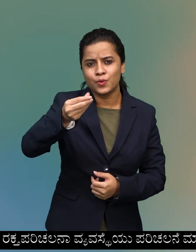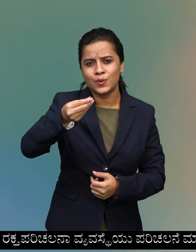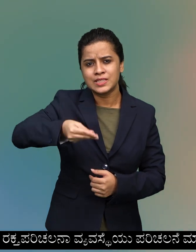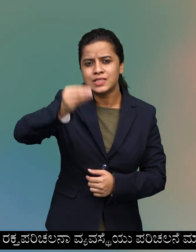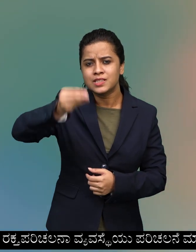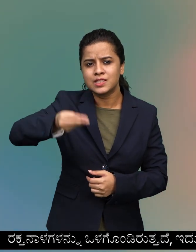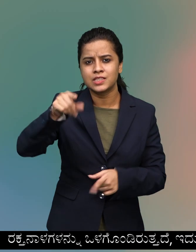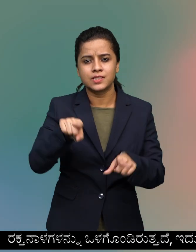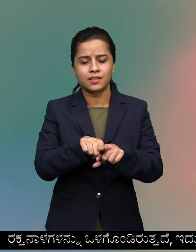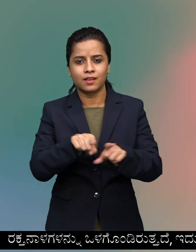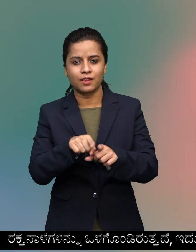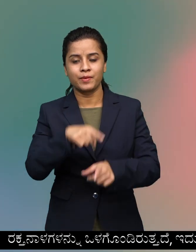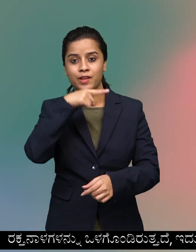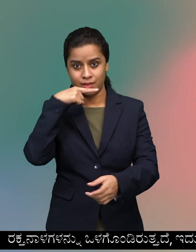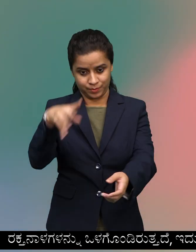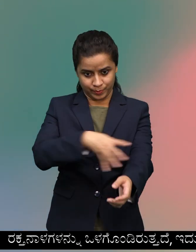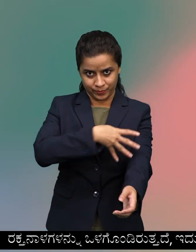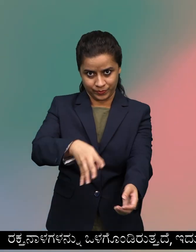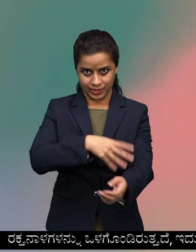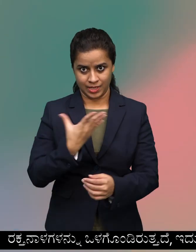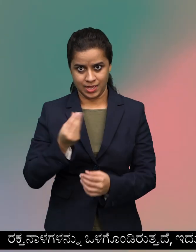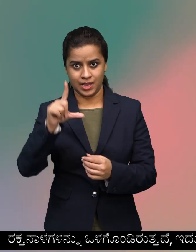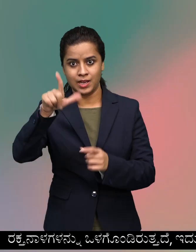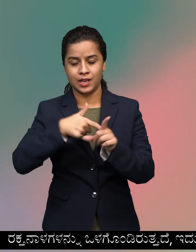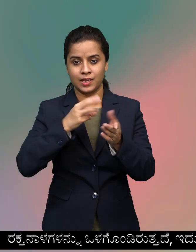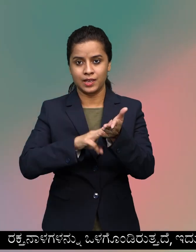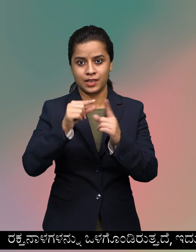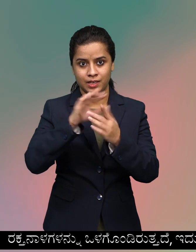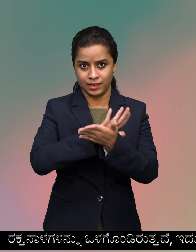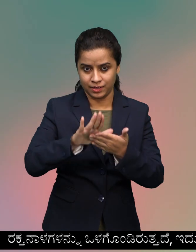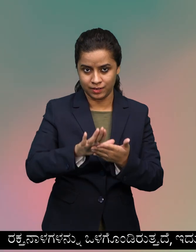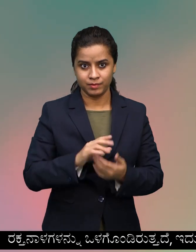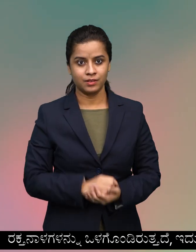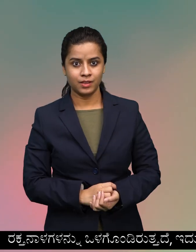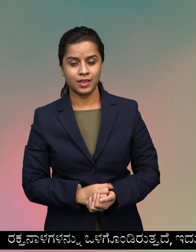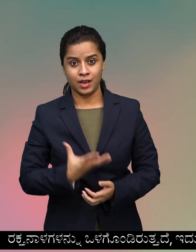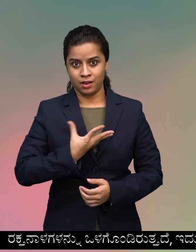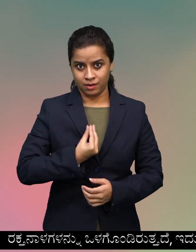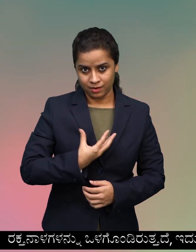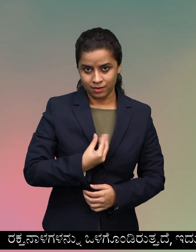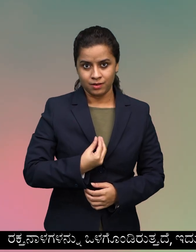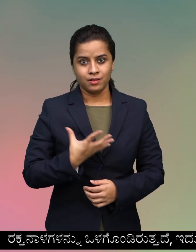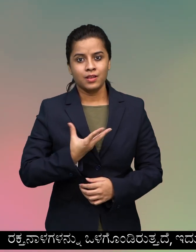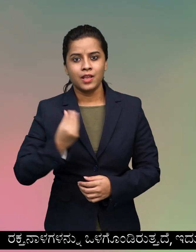ಮತ್ತು ರಕ್ತನಾಳಗಳನ್ನು ಒಳಗೊಂಡಿರುತ್ತದೆ. ಇದು ಸಂಗ್ರಹಿಸುವ ಮತ್ತು ಸಾಗಿಸುವ ವ್ಯವಸ್ಥೆಯನ್ನು